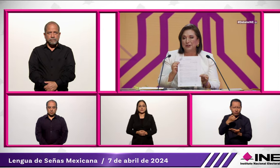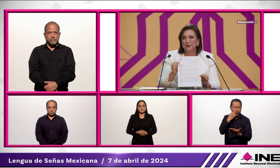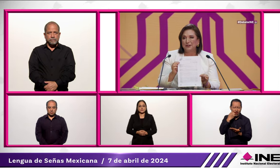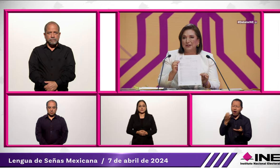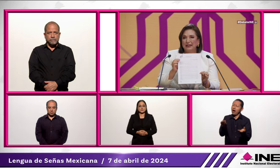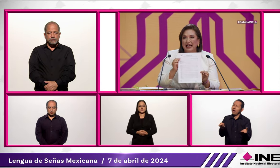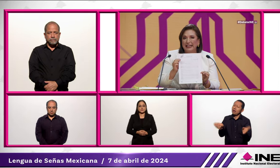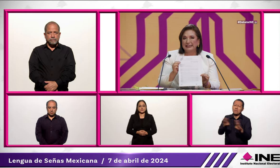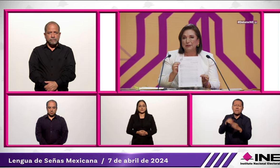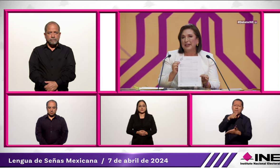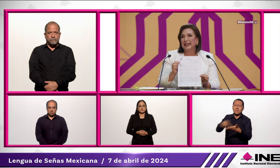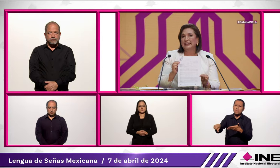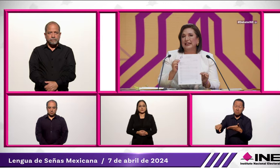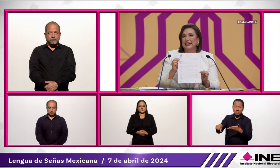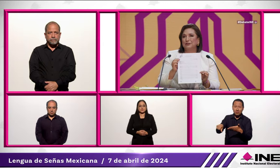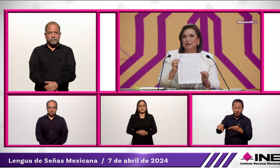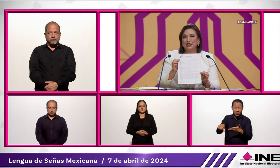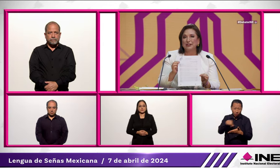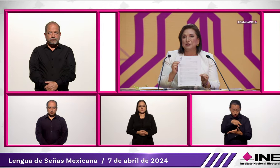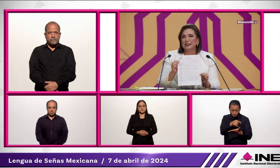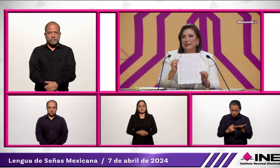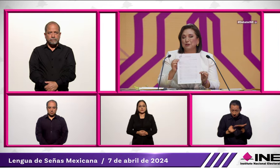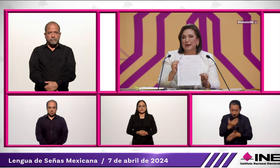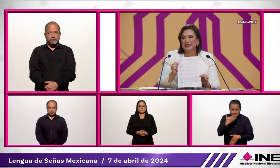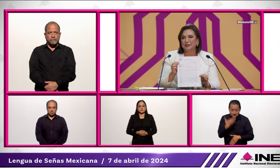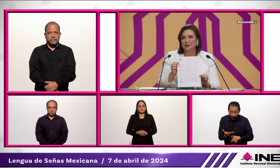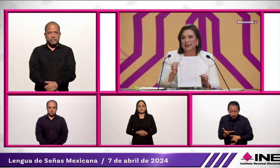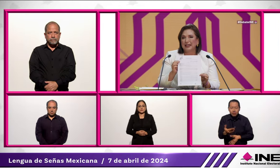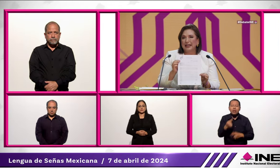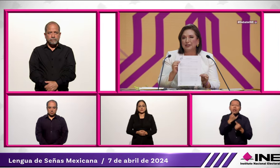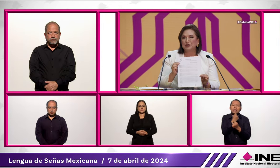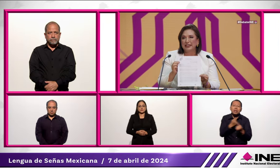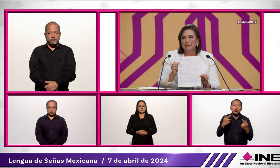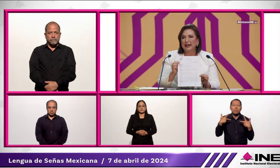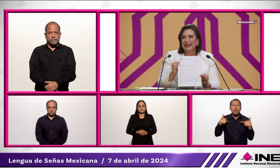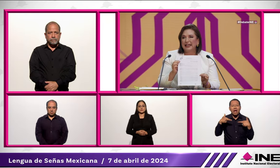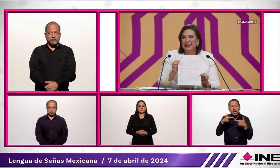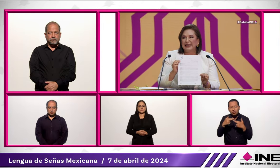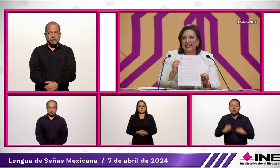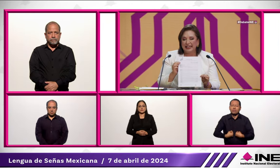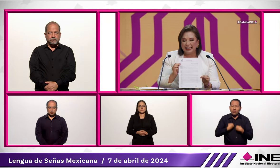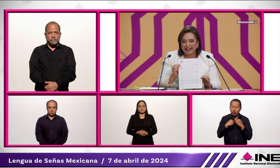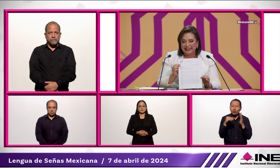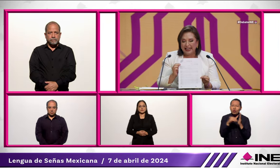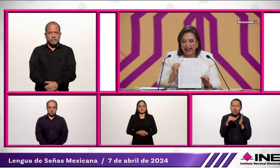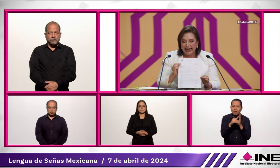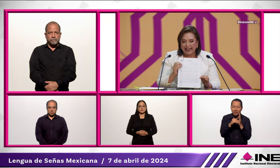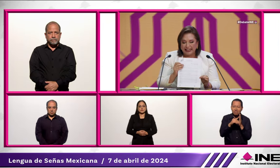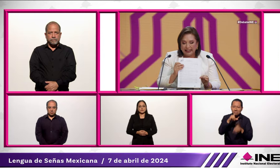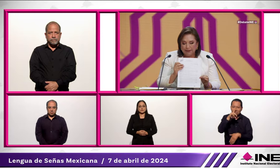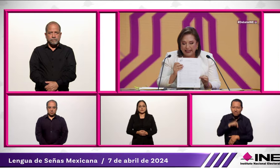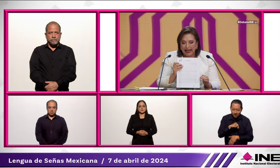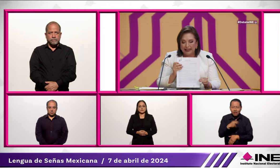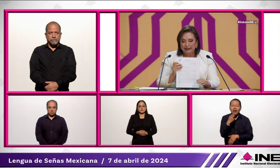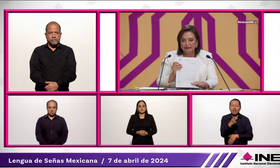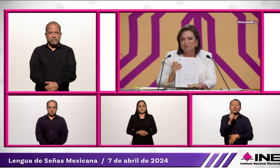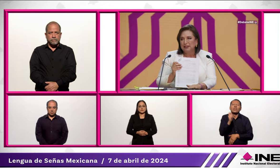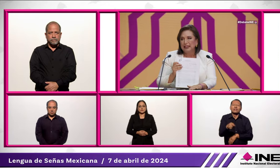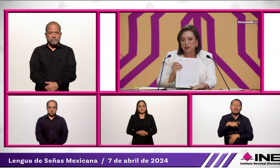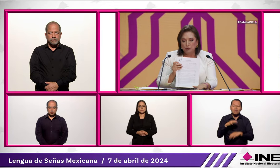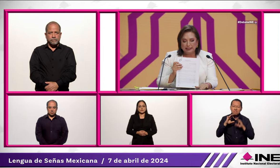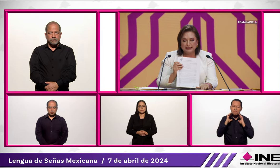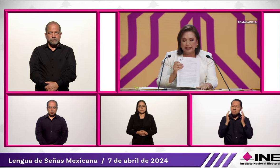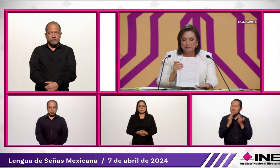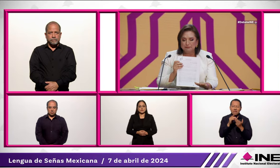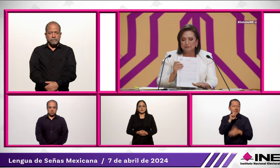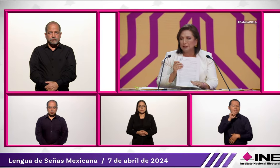hubieras hecho, aquí estuvieran esos niños y sus maestros. Eso se llama negligencia criminal.